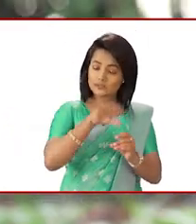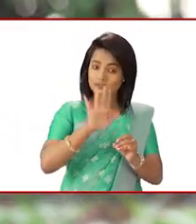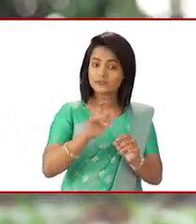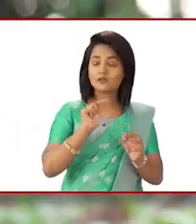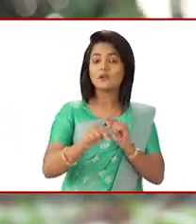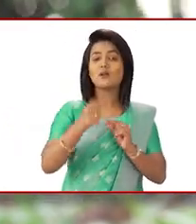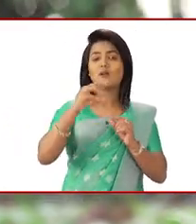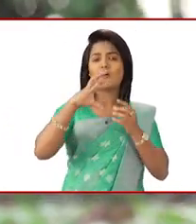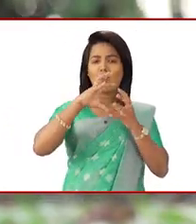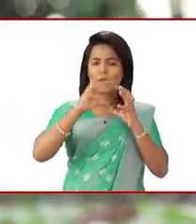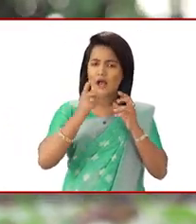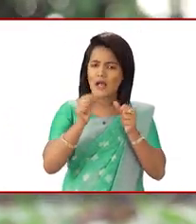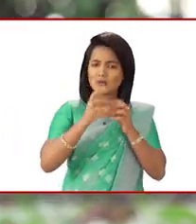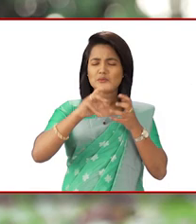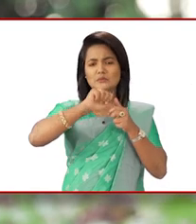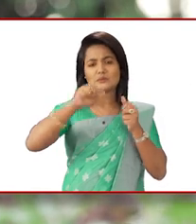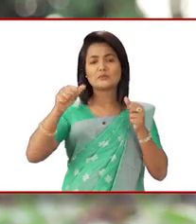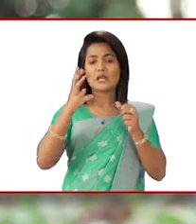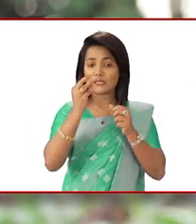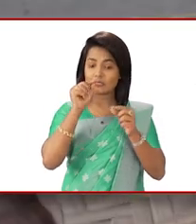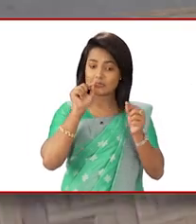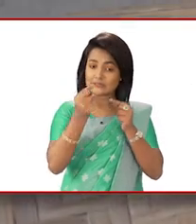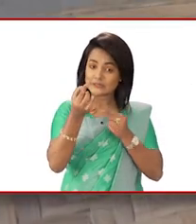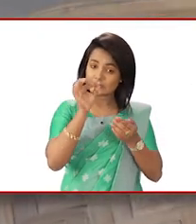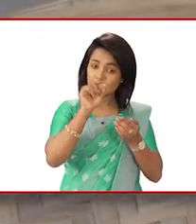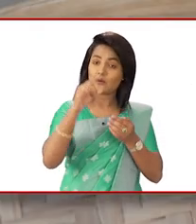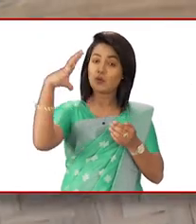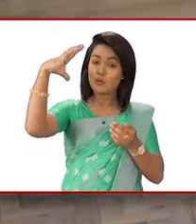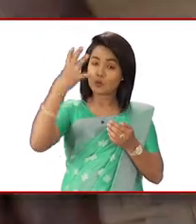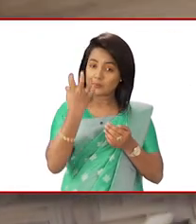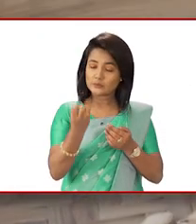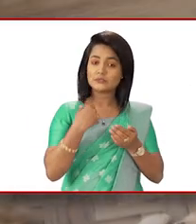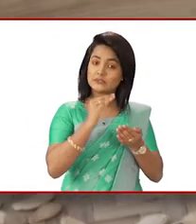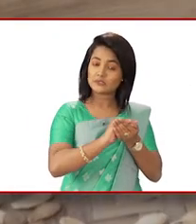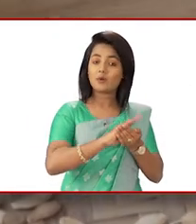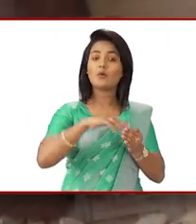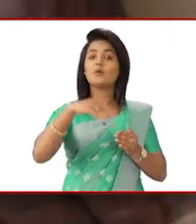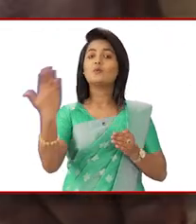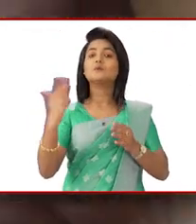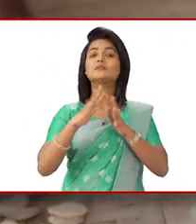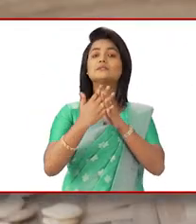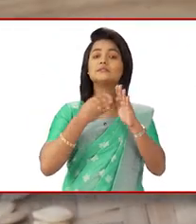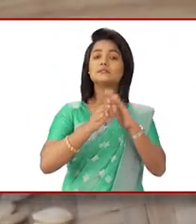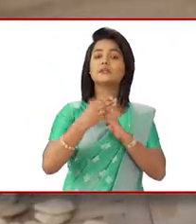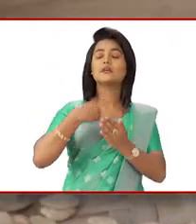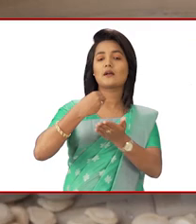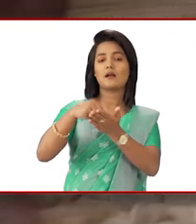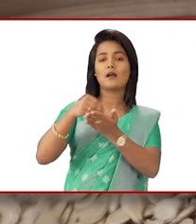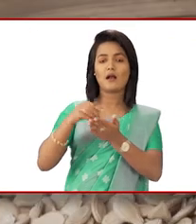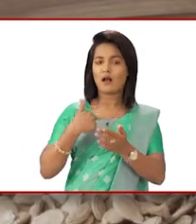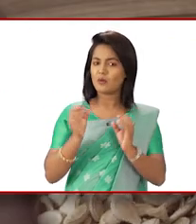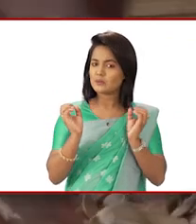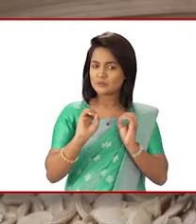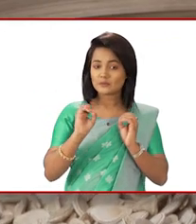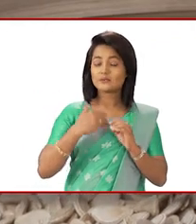ফল পাকাবো, তাই কেটে শুকাইয়ে সেই বীজ রাখবো, রেখে আমরা অন্য অন্য গ্রামে দেওয়া, যেগুলো আমার কাছে না থাকে সেগুলো